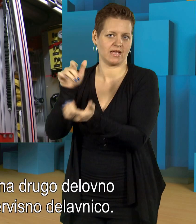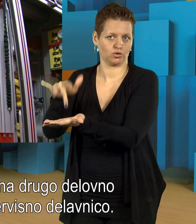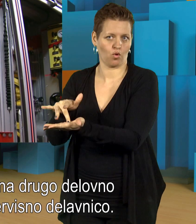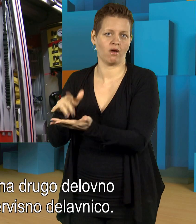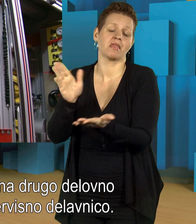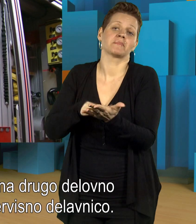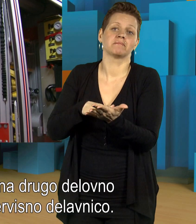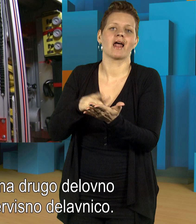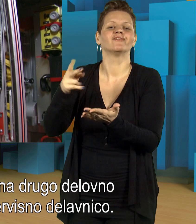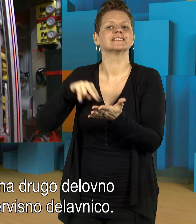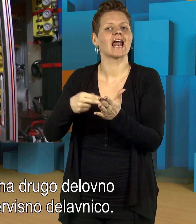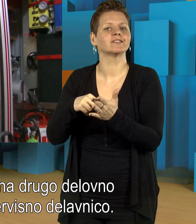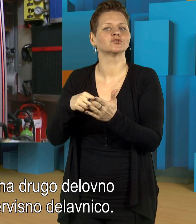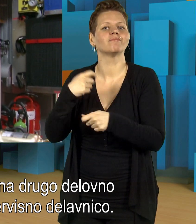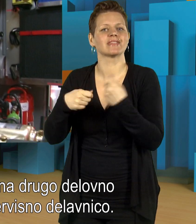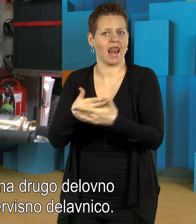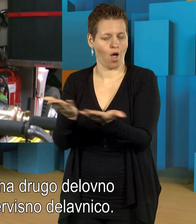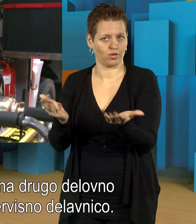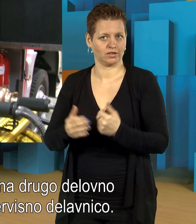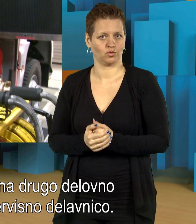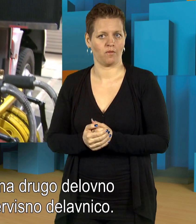primer v servisno delavnico.